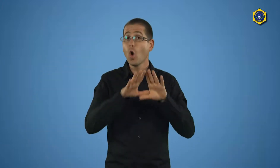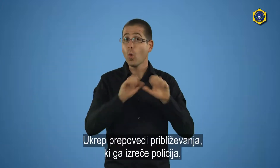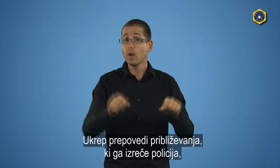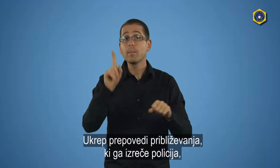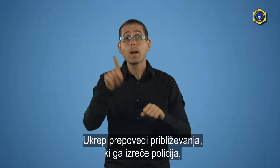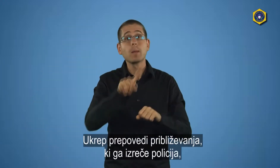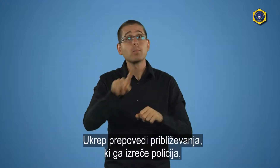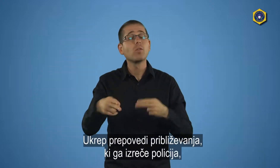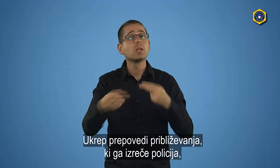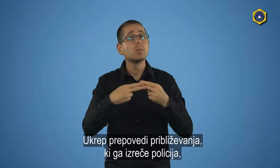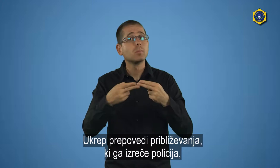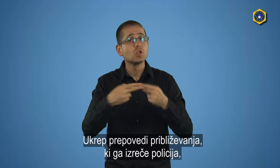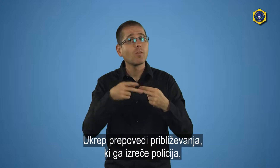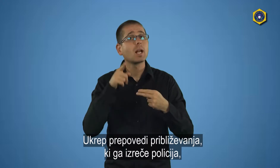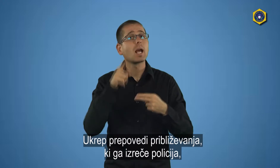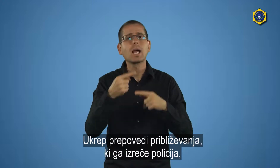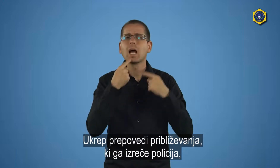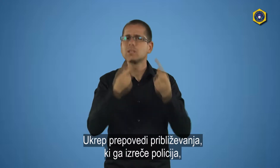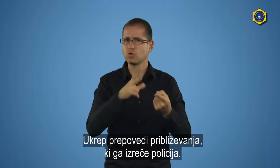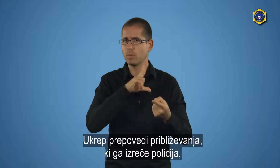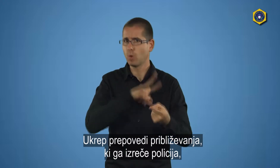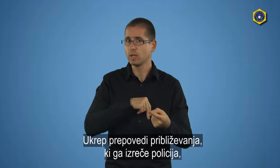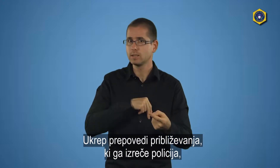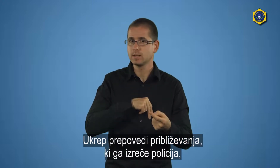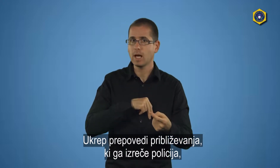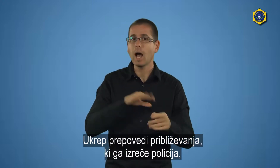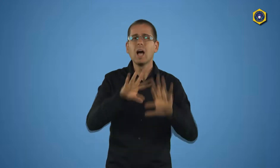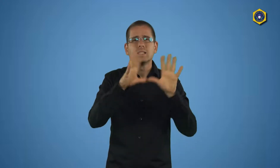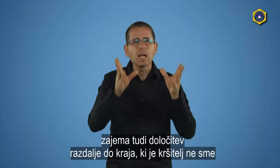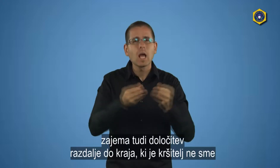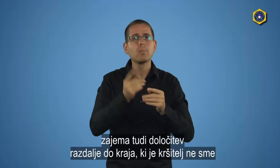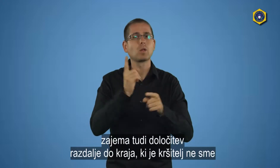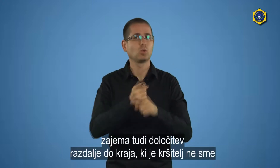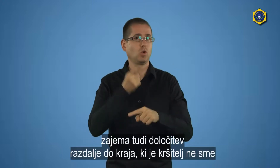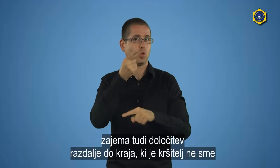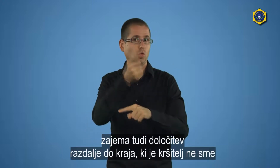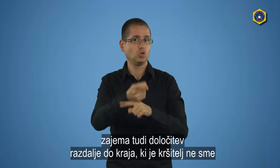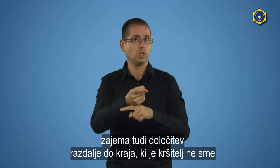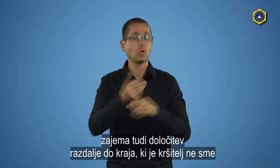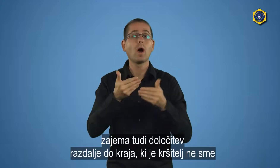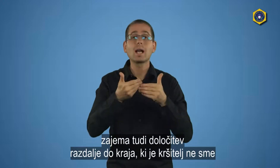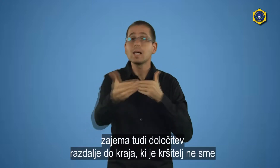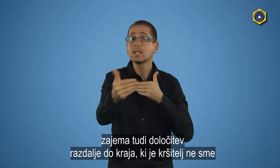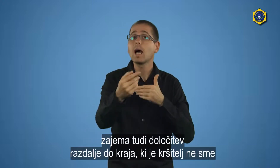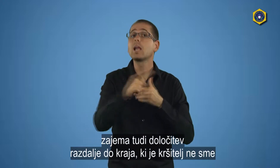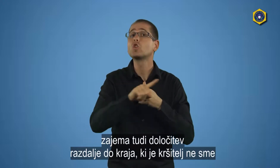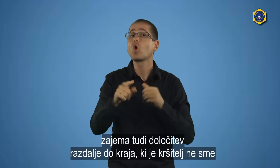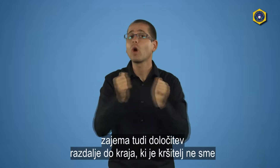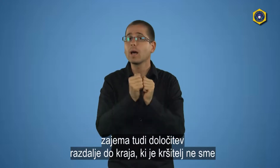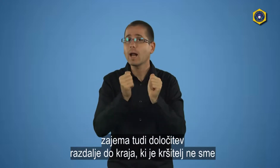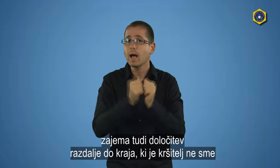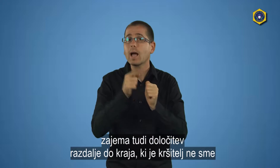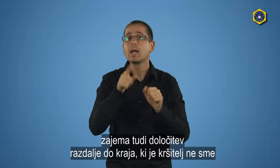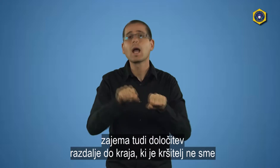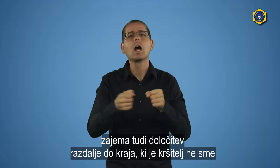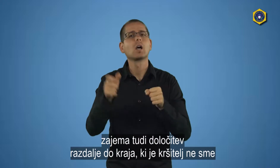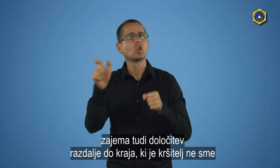Ukrep prepovedi približevanja, ki ga izreče policija, zajema tudi določitev razdalje do kraja, ki je kršitelj ne sme